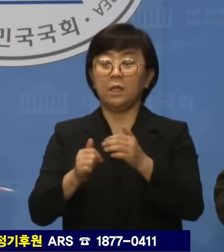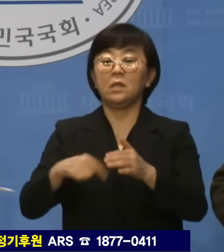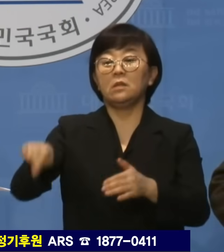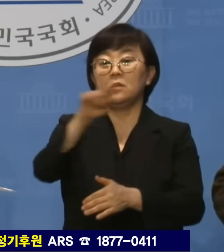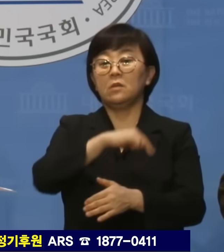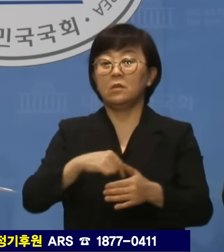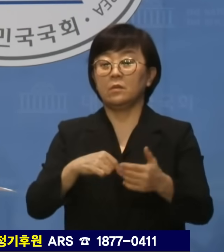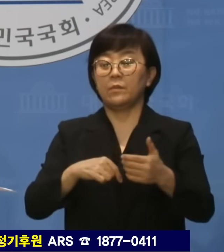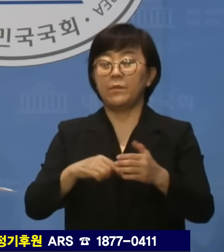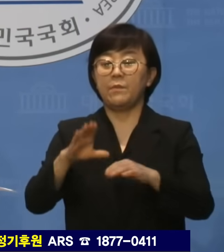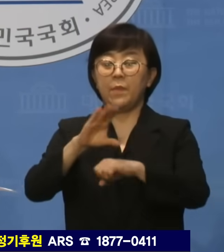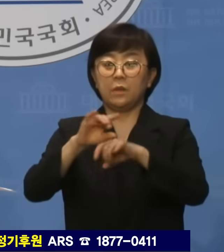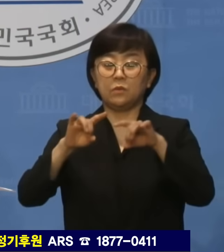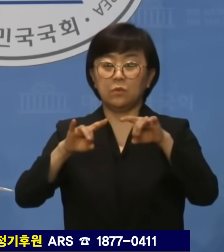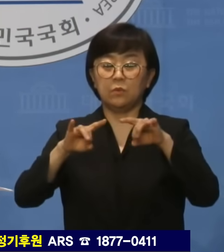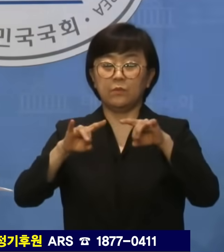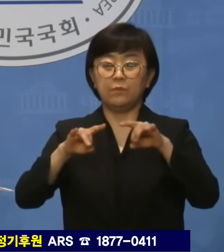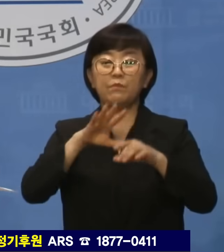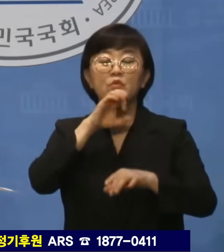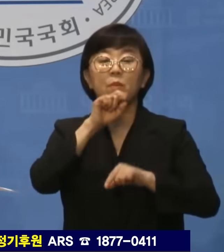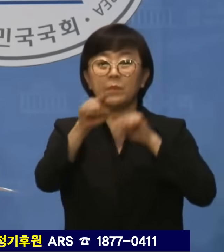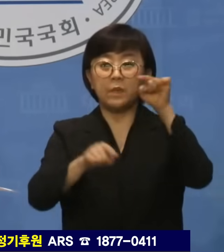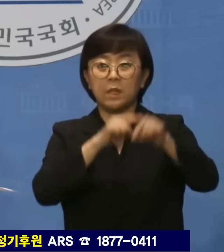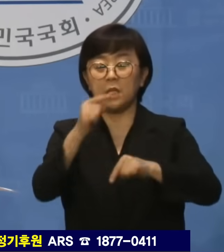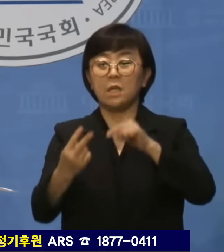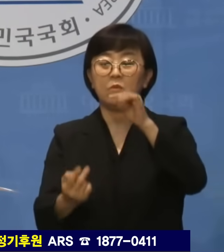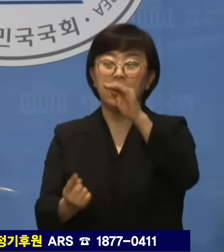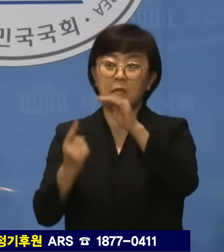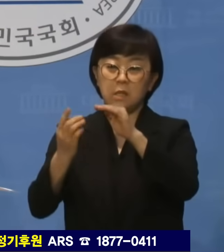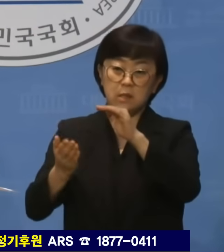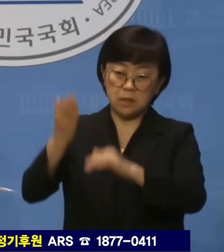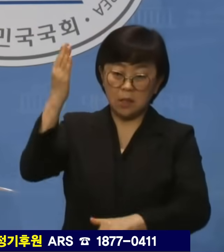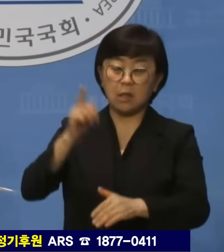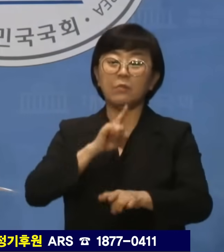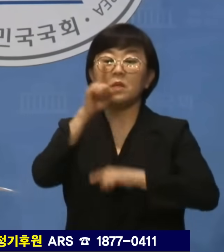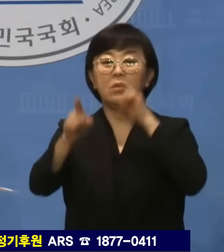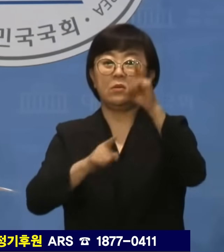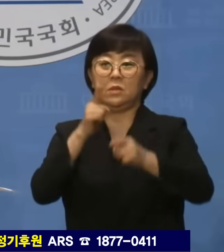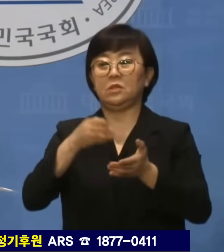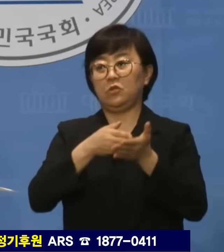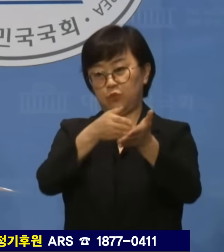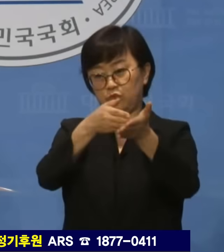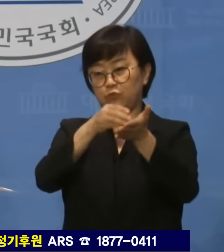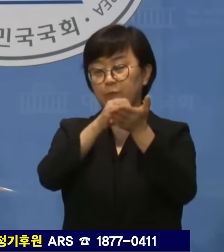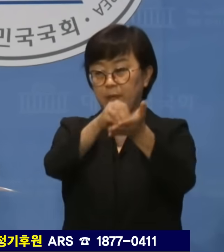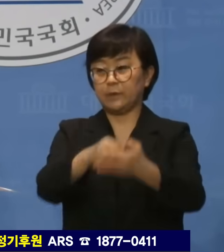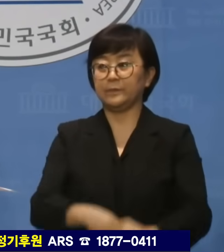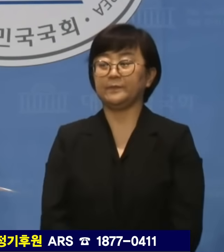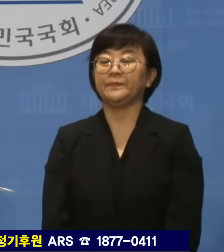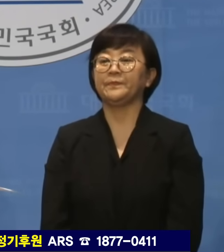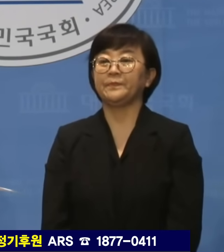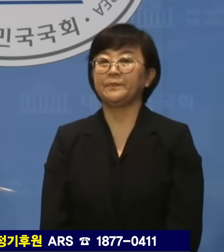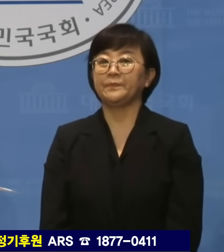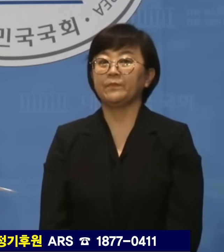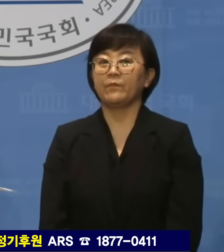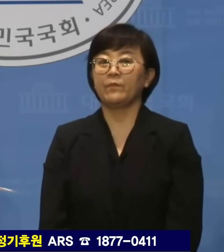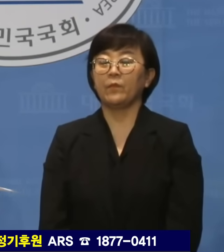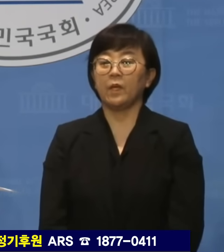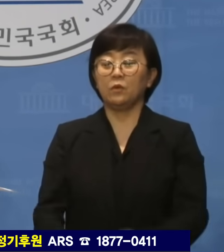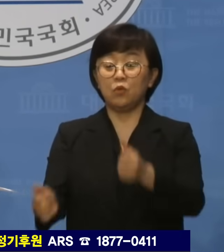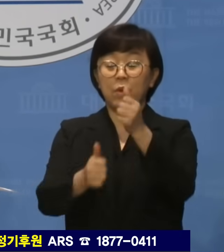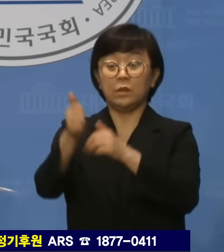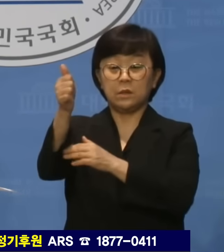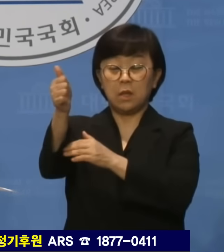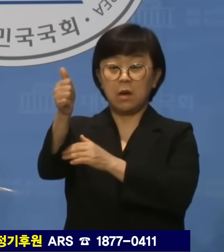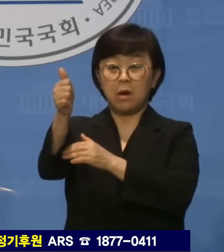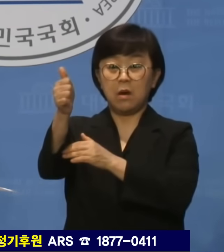이들이 전체 방송 민원의 절반 이상의 민원을 신청한 것으로 보입니다. 유일임